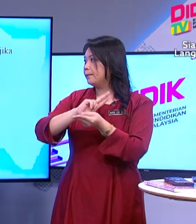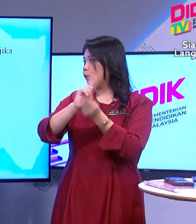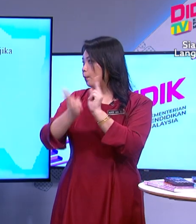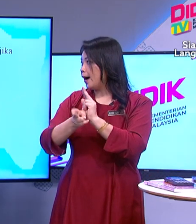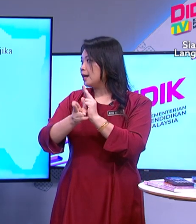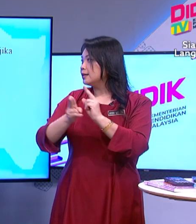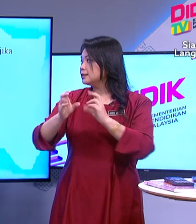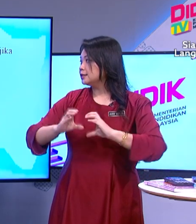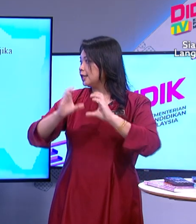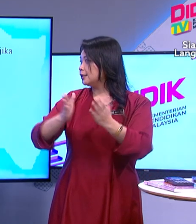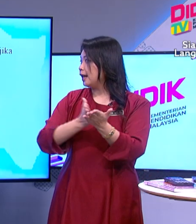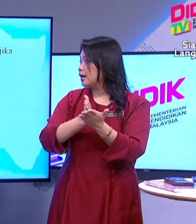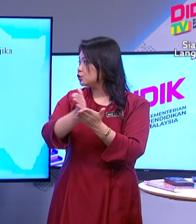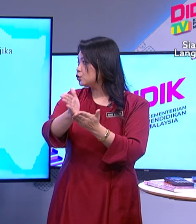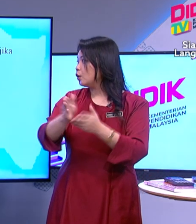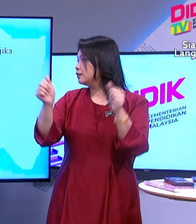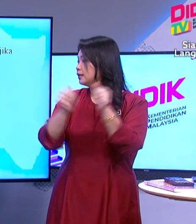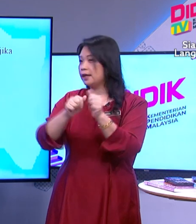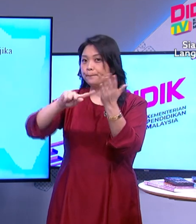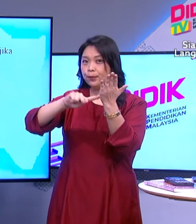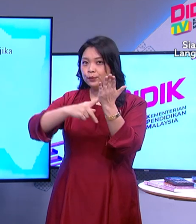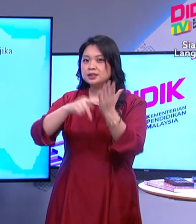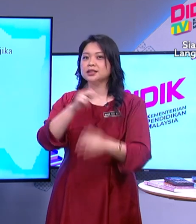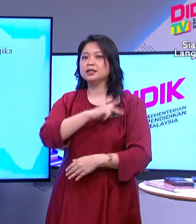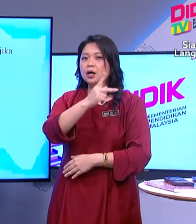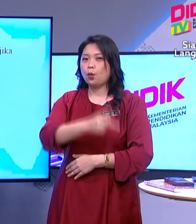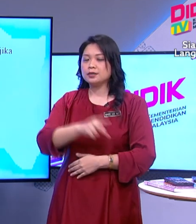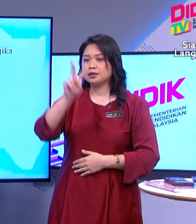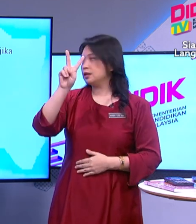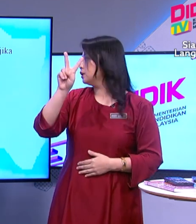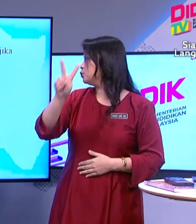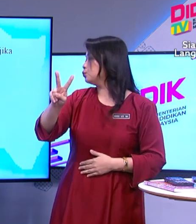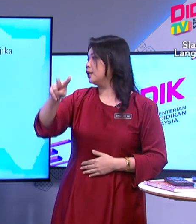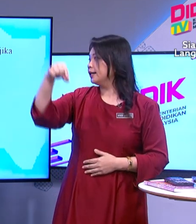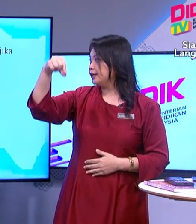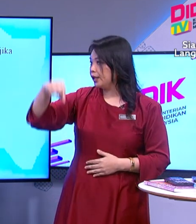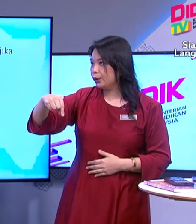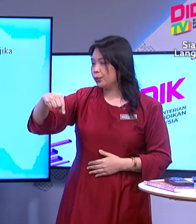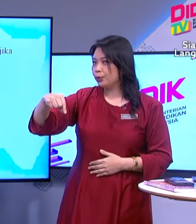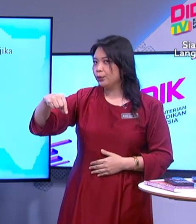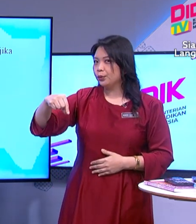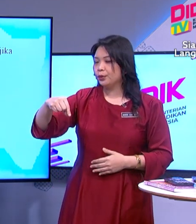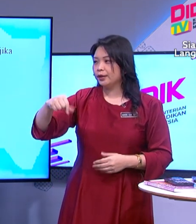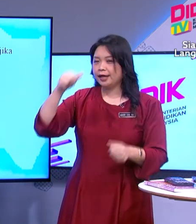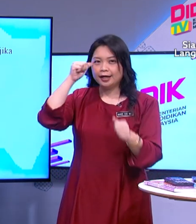berubah secara langsung dengan pun cecak kuasa 2q Oke